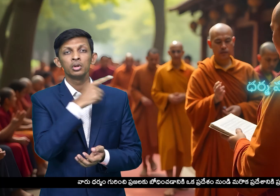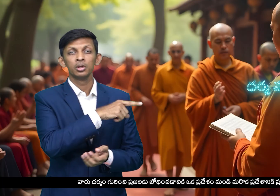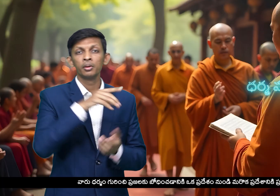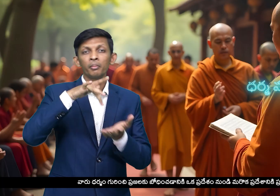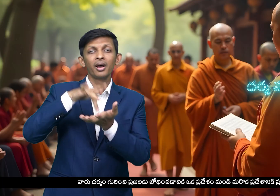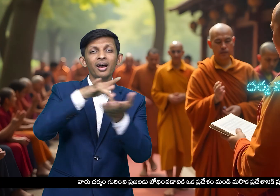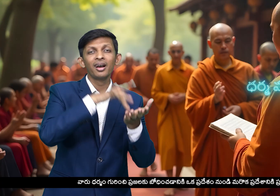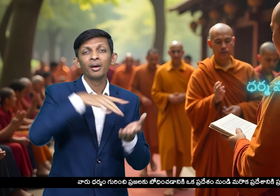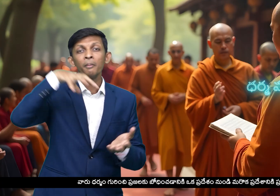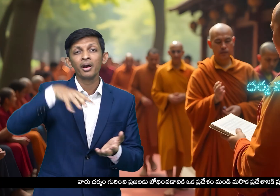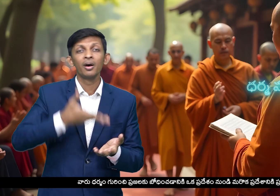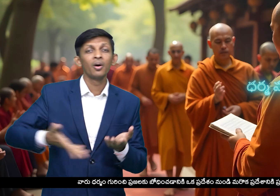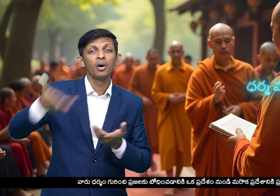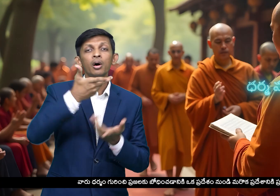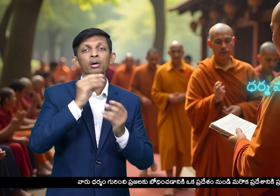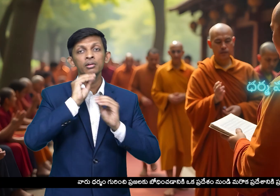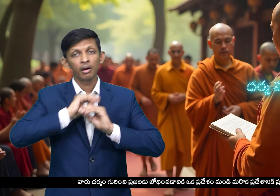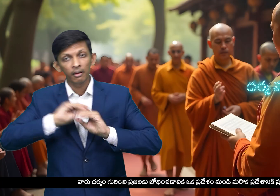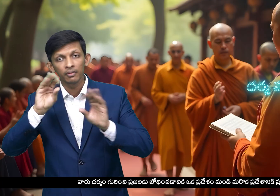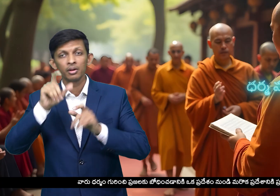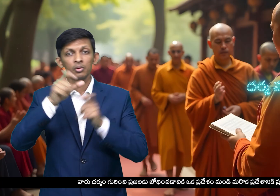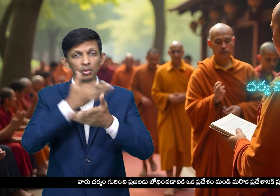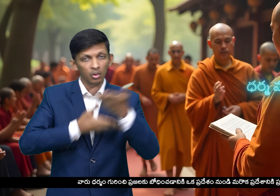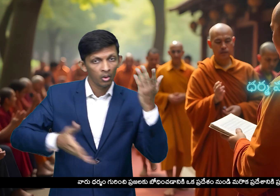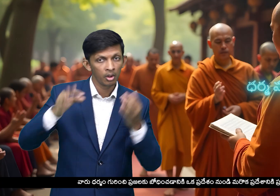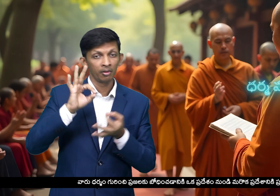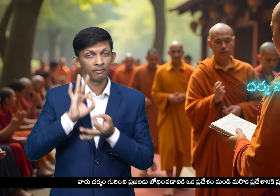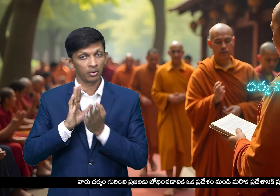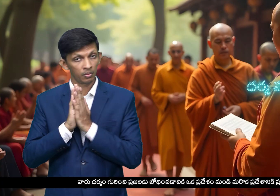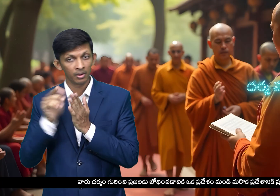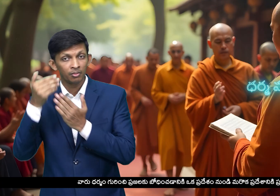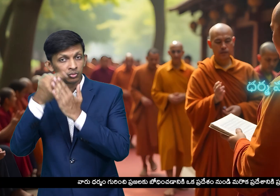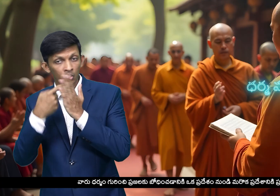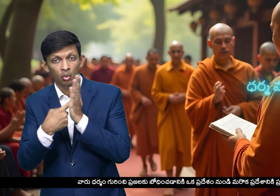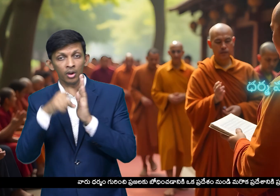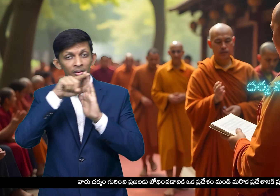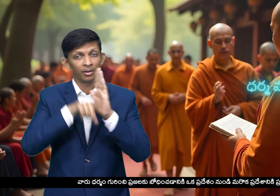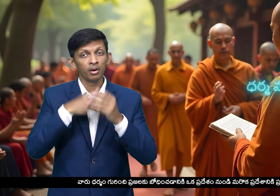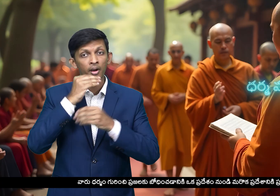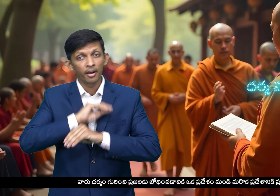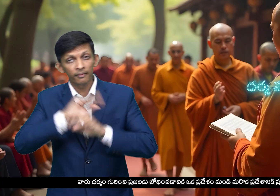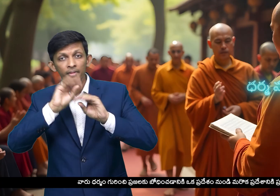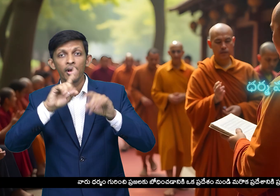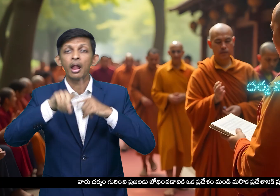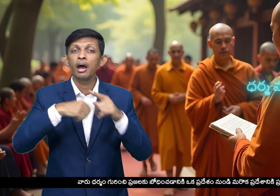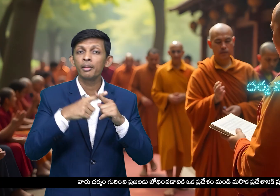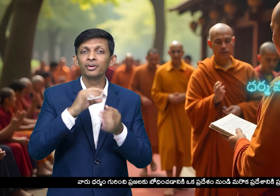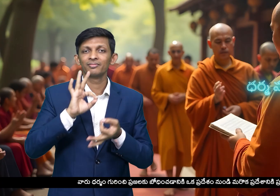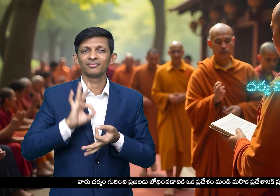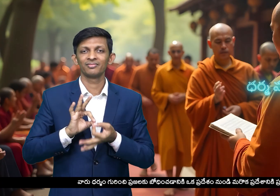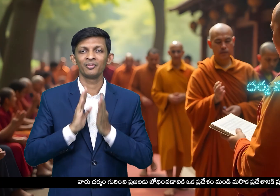గురించి ప్రజలకు బోధించటానికి ఒక ప్రదేశం నుండి మరొక ప్రదేశానికి ప్రయాణించేవారు.